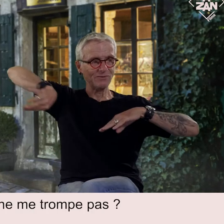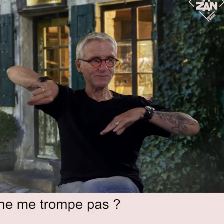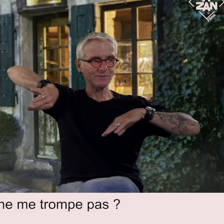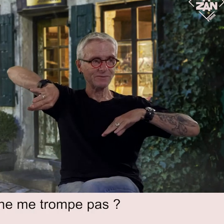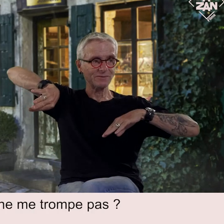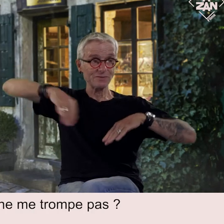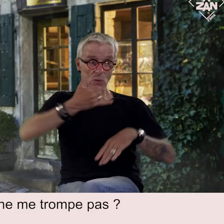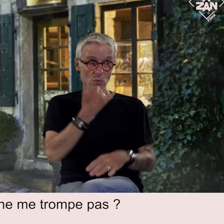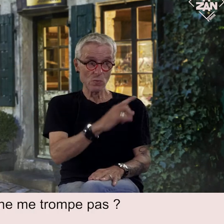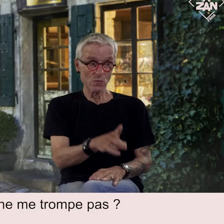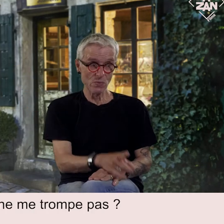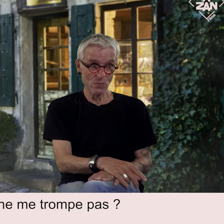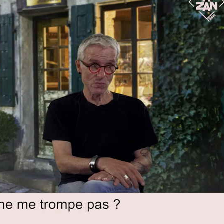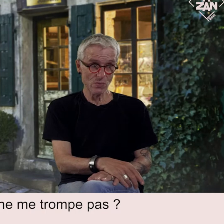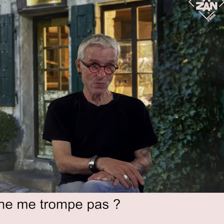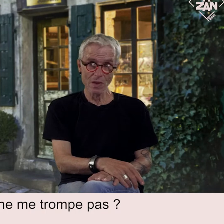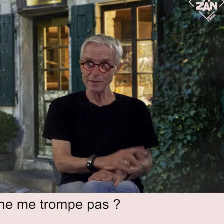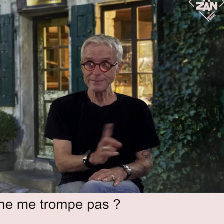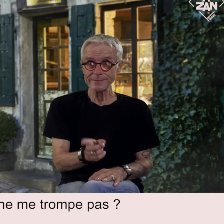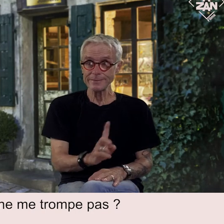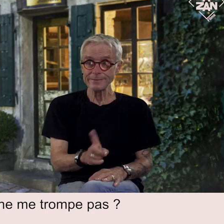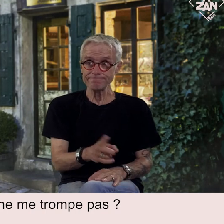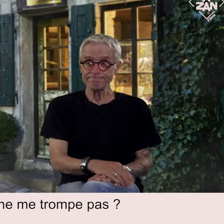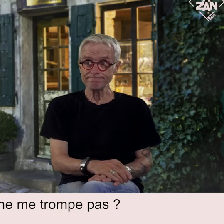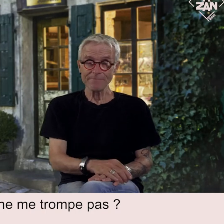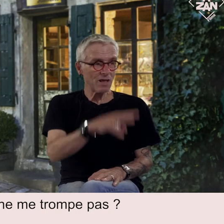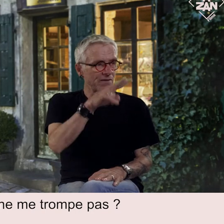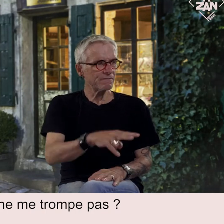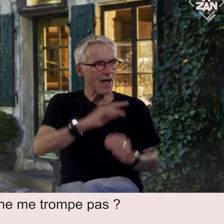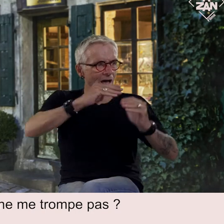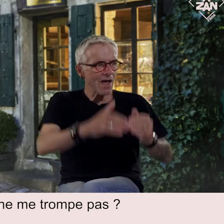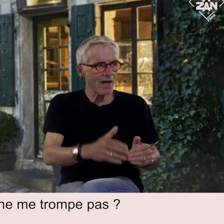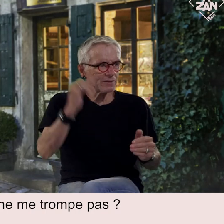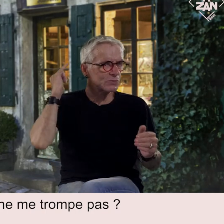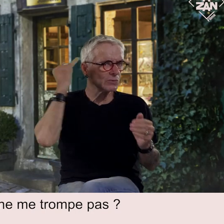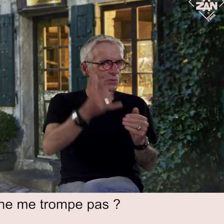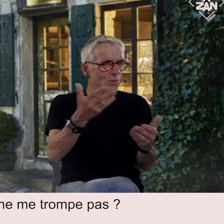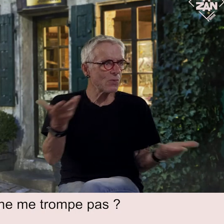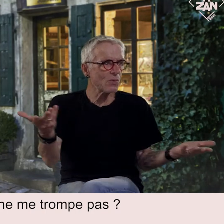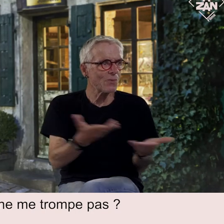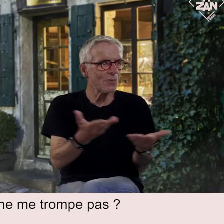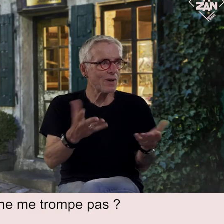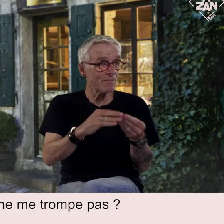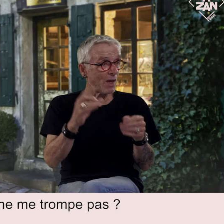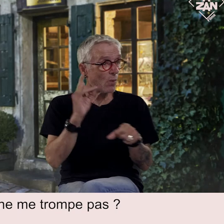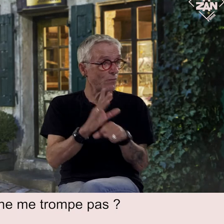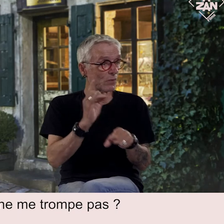Je ne me trompe pas ? Non. Ce qui l'arrêtait jusqu'ici, c'était votre refus.